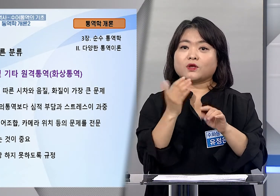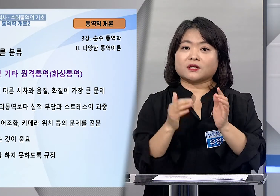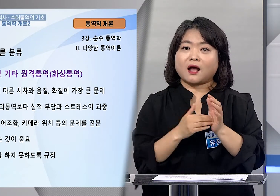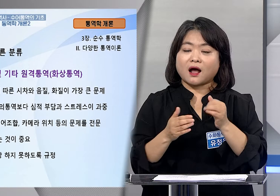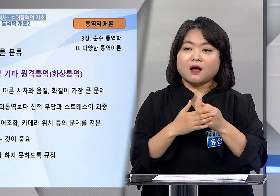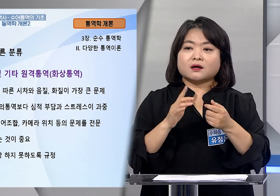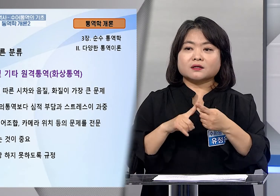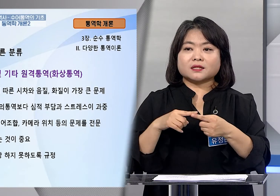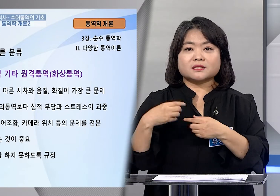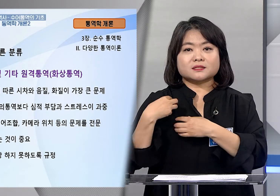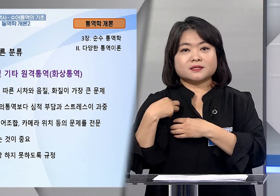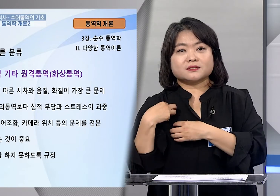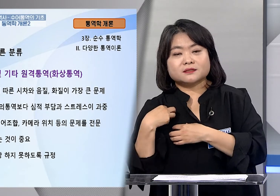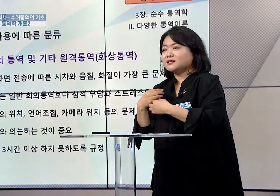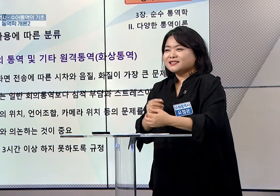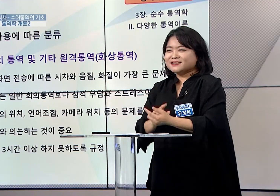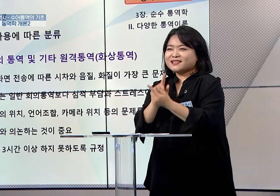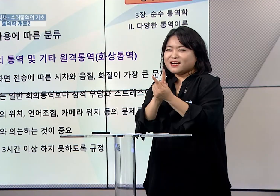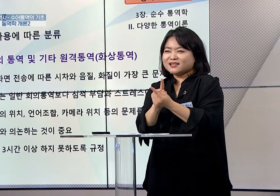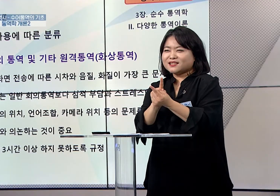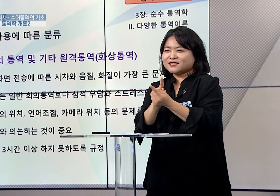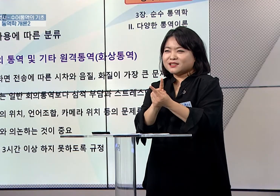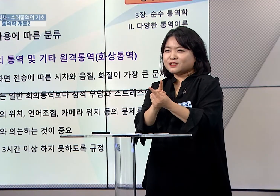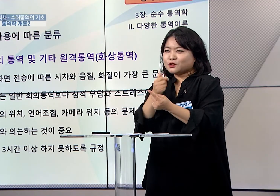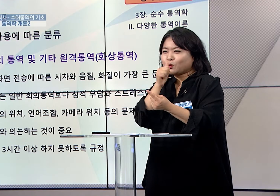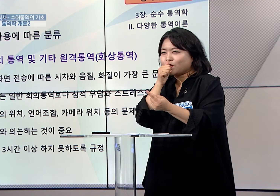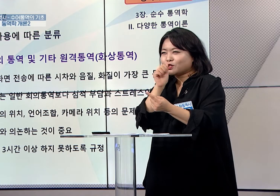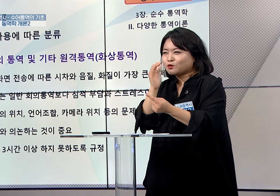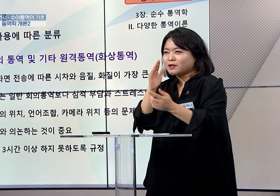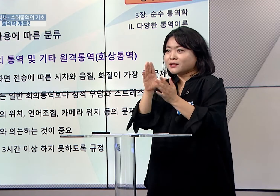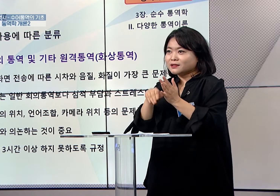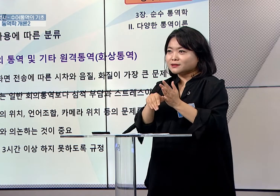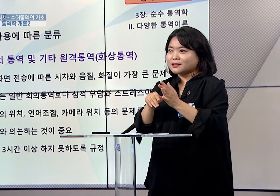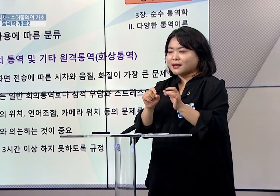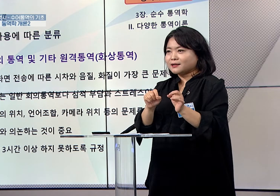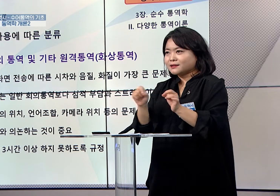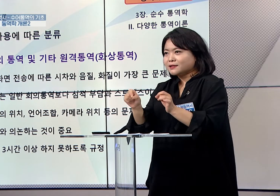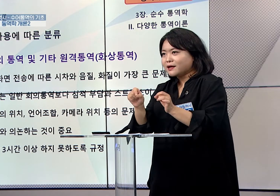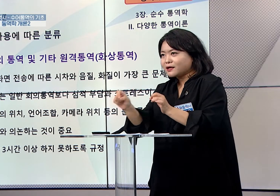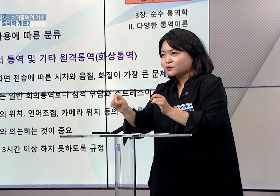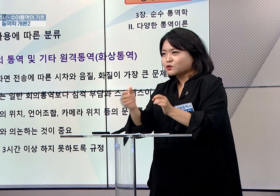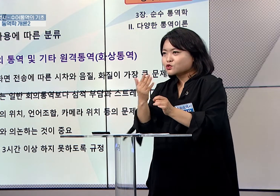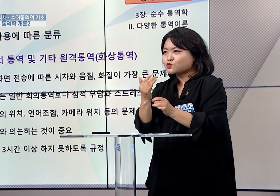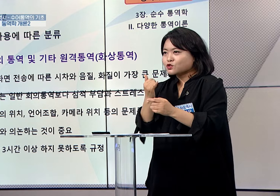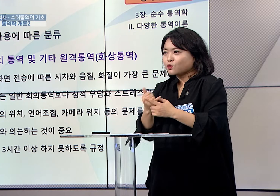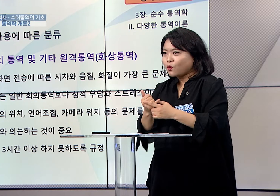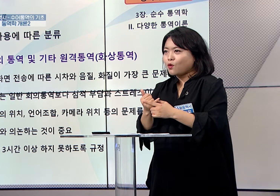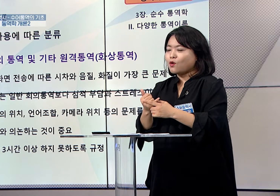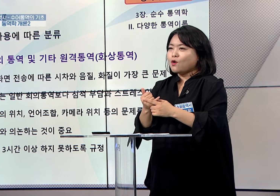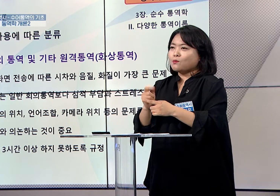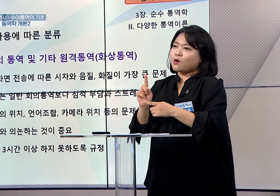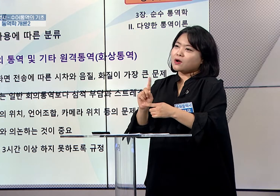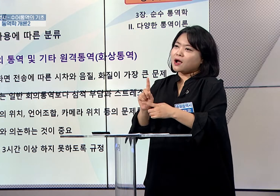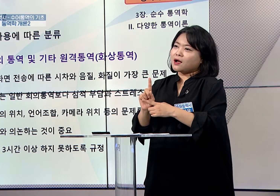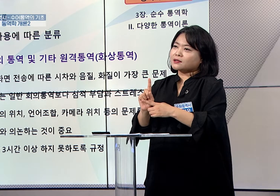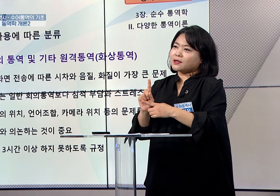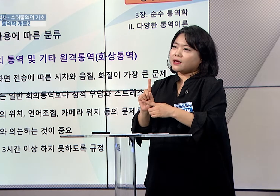되니까 거기에 대한 스트레스, 1대 1이 통역이 될 때는 약간의 딜레이도 있을 수 있고 뭔가 이렇게